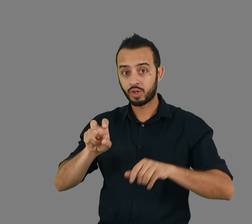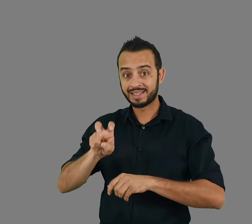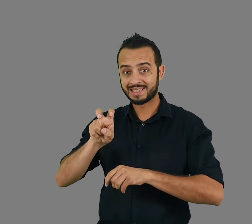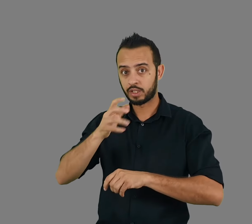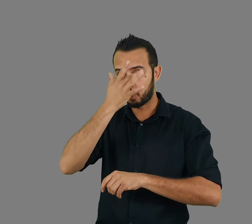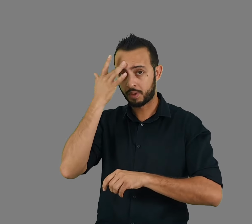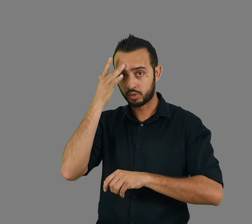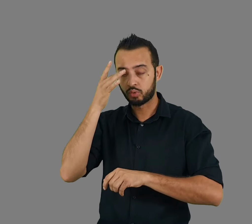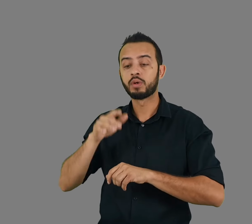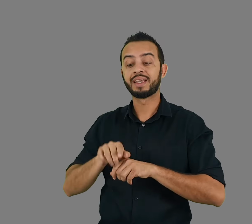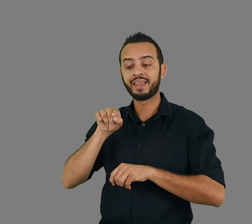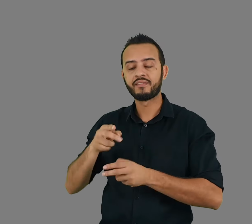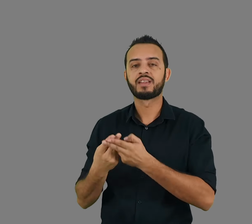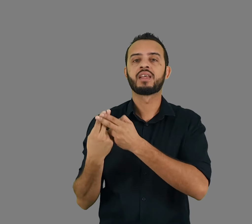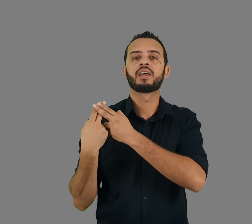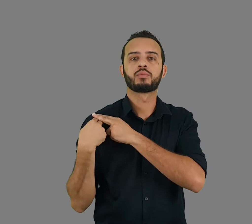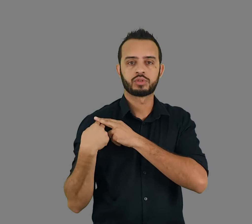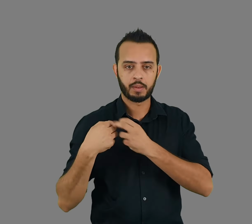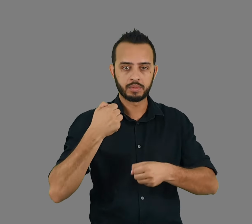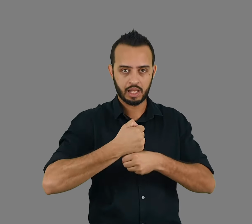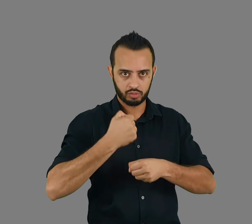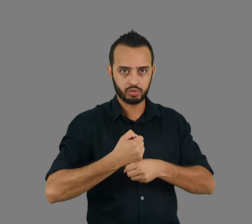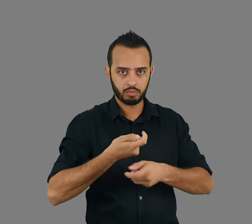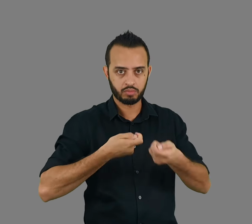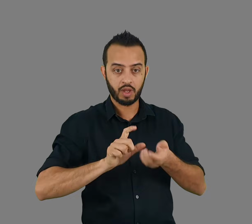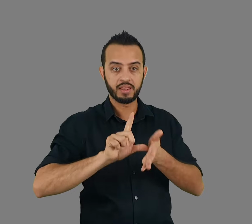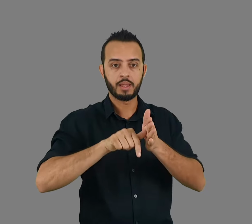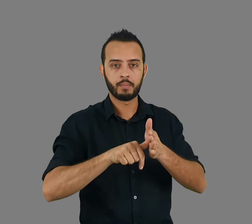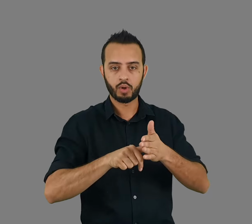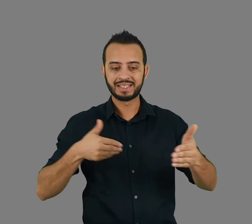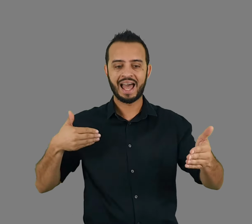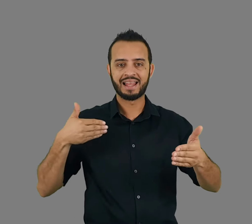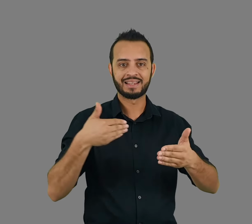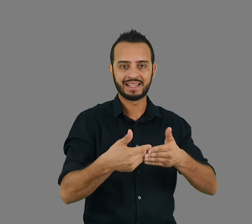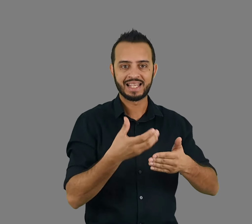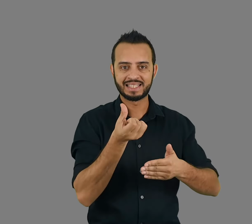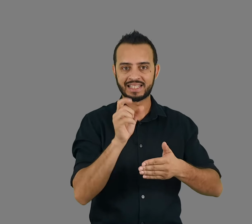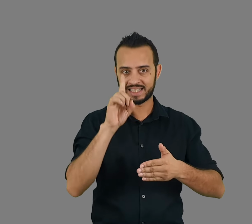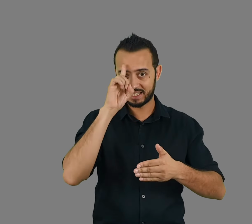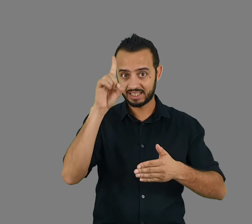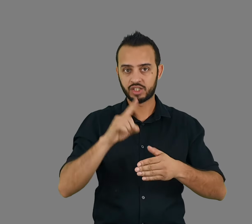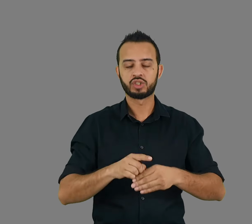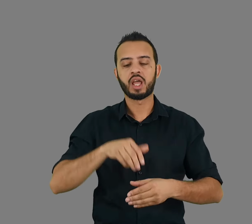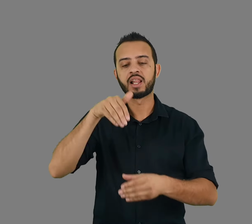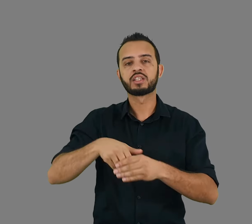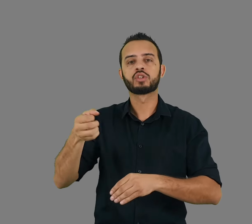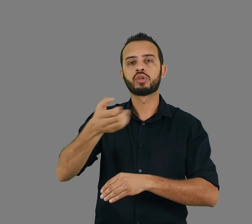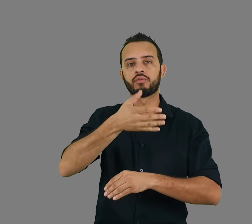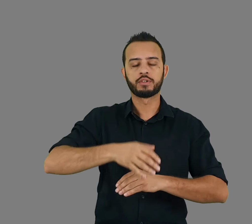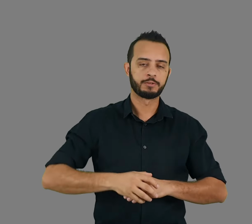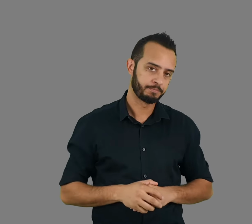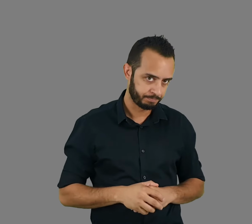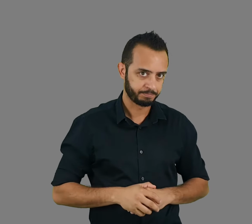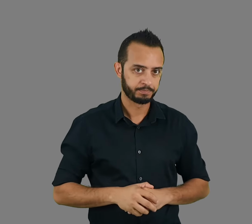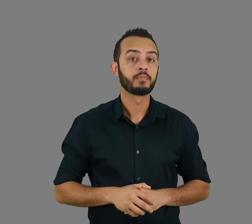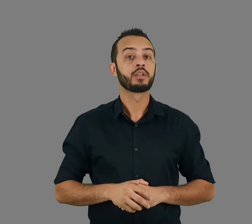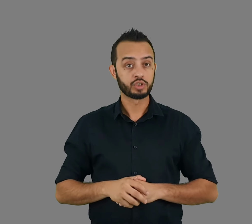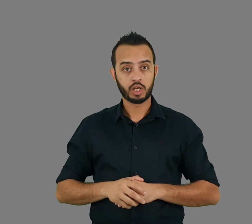que administrará a entidade e fará realizar novas eleições, no prazo máximo de 60 dias, contados da data de